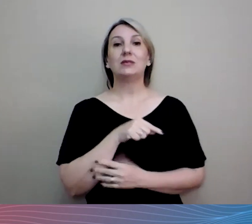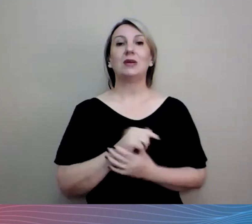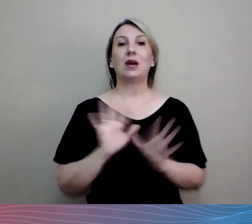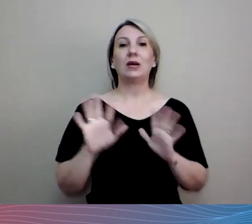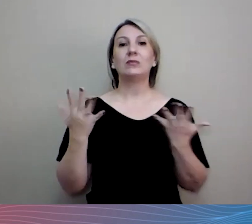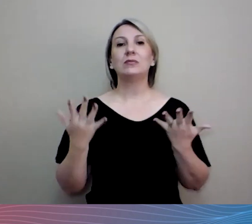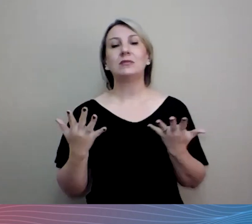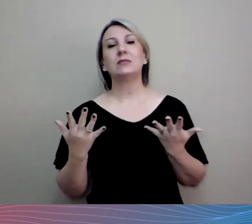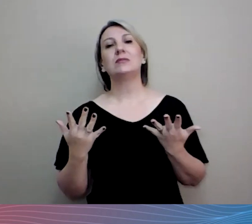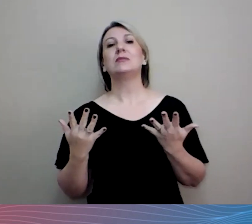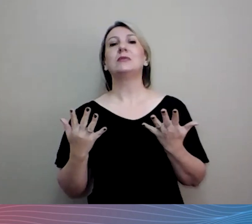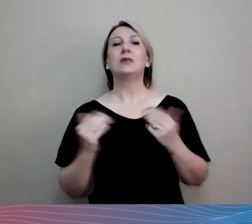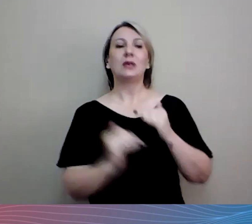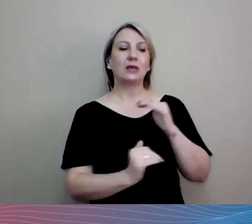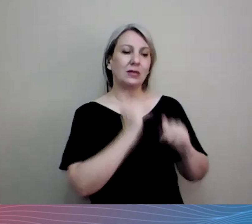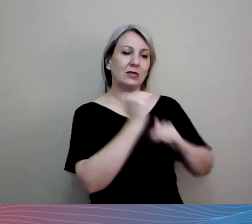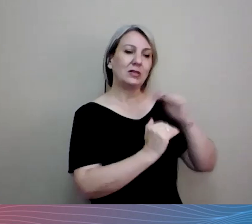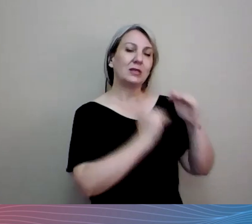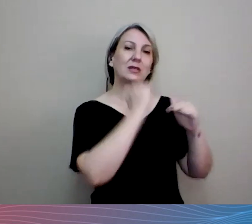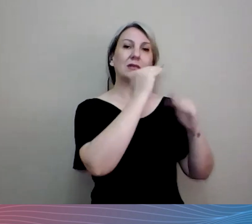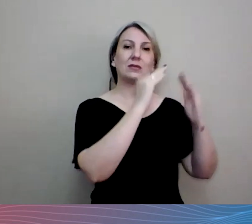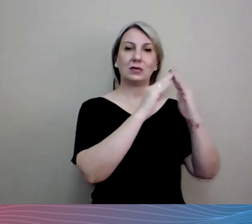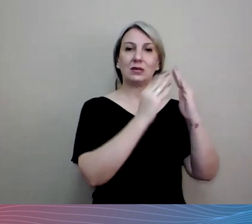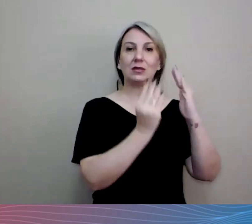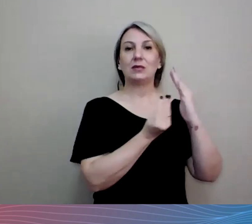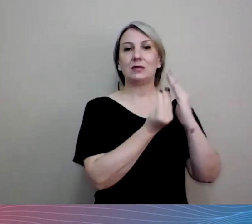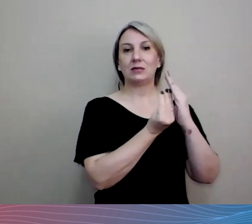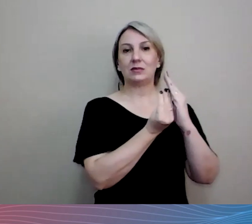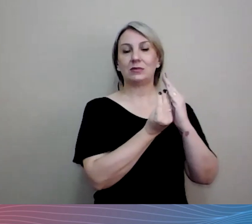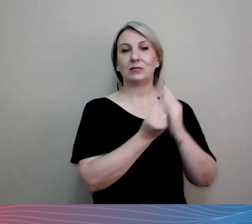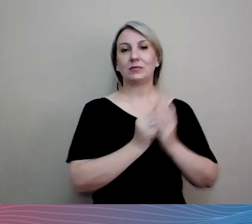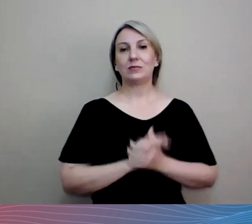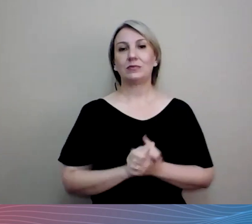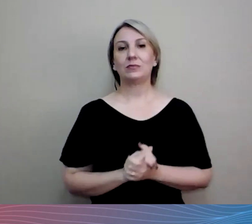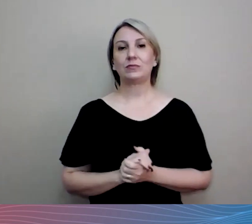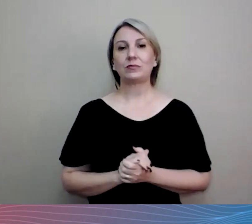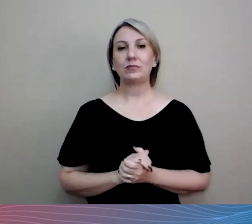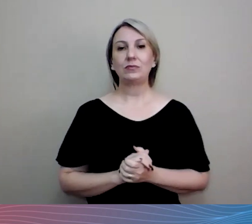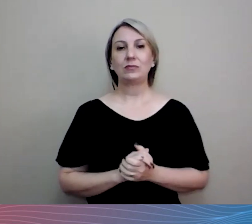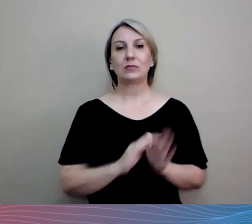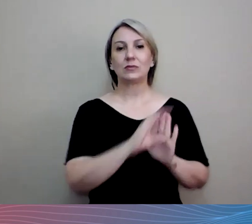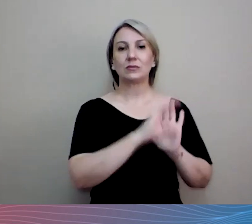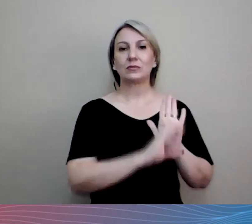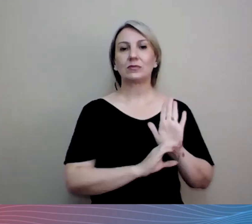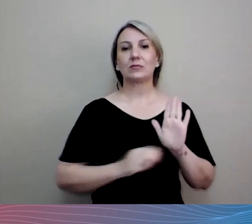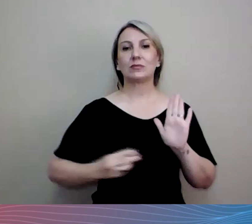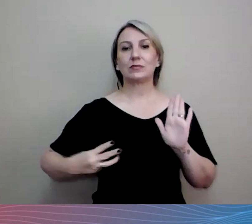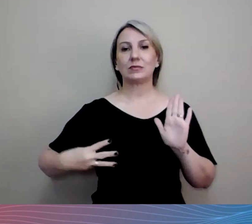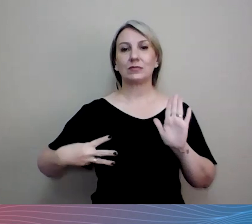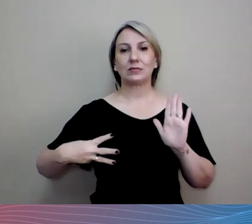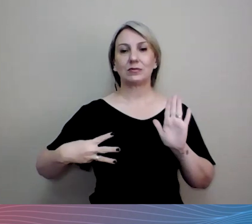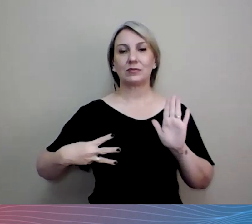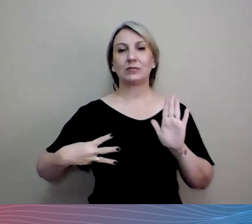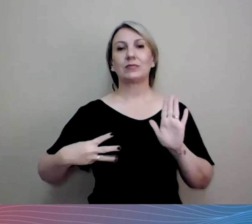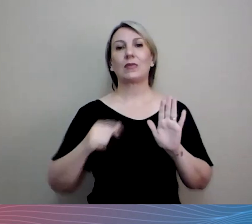igreja do corpo de Cristo. E aí, continuando ainda no capítulo 3, temos a segunda parte, que